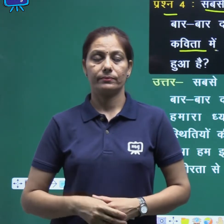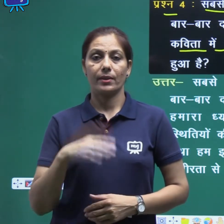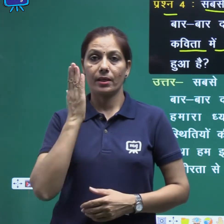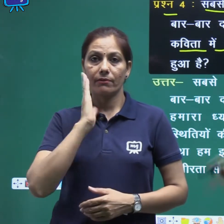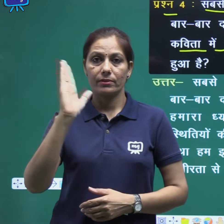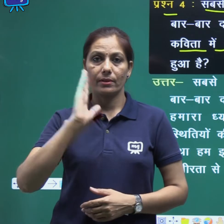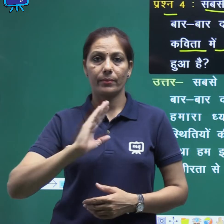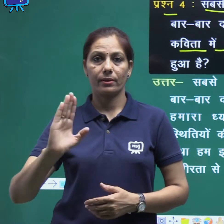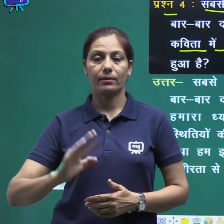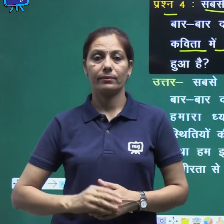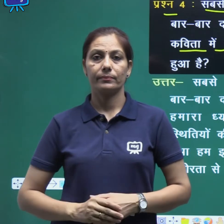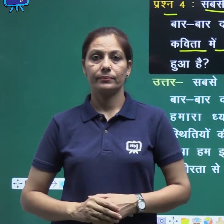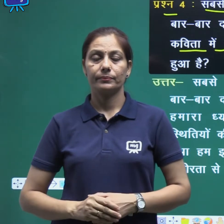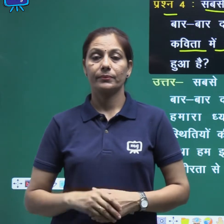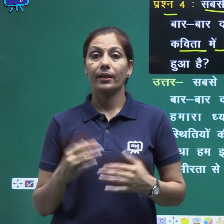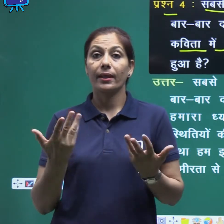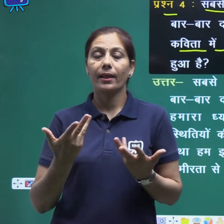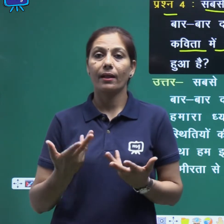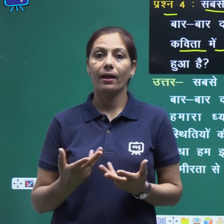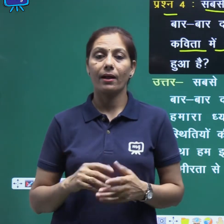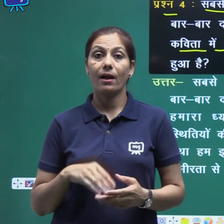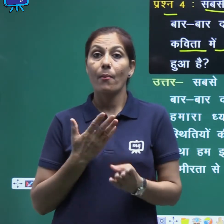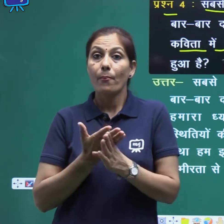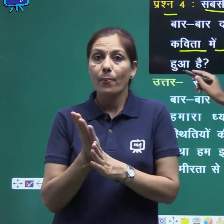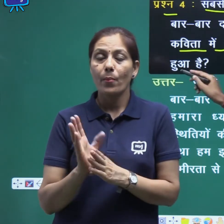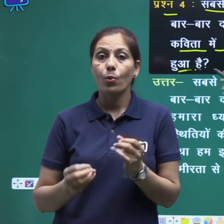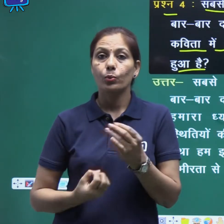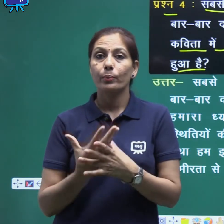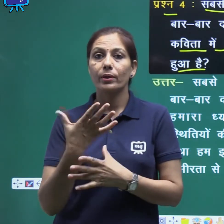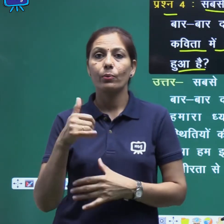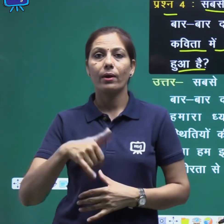कविता में क्या प्रभाव पैदा हुआ है?